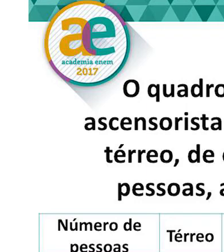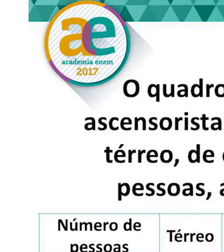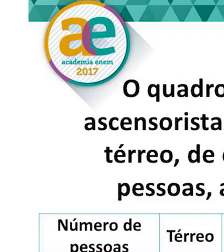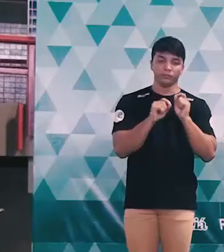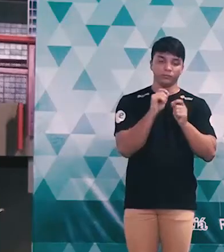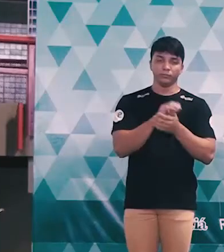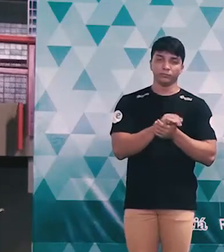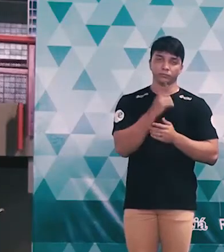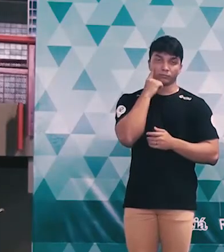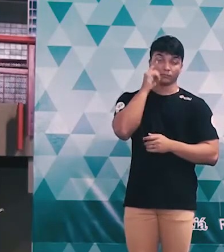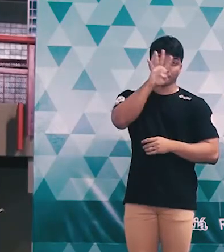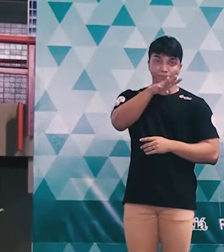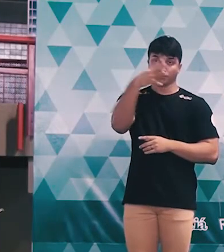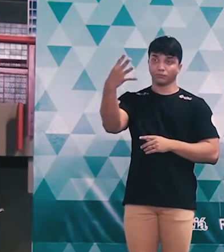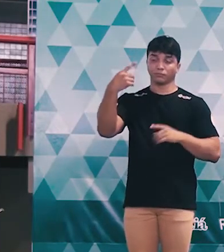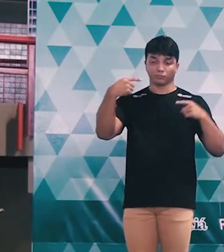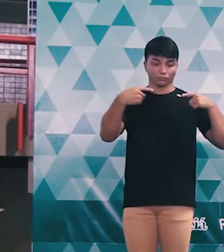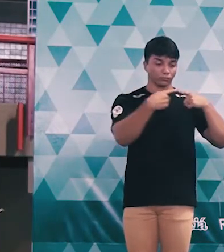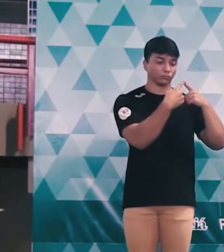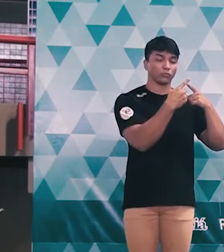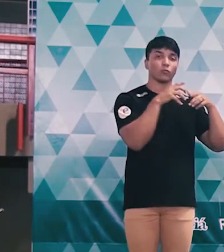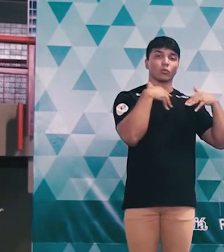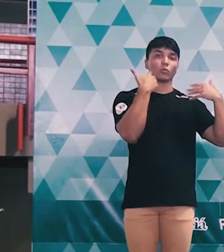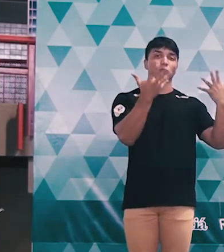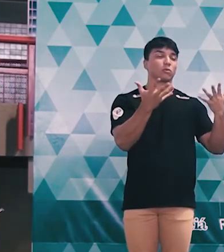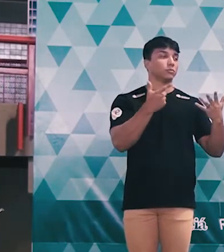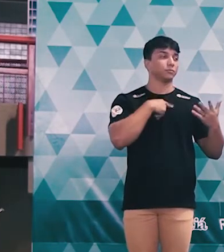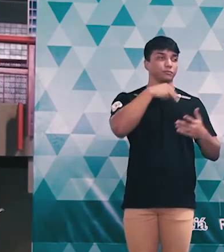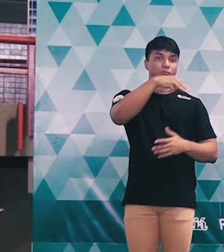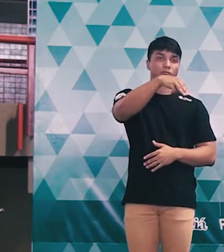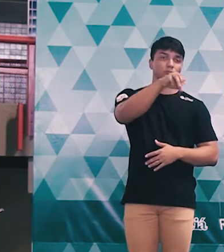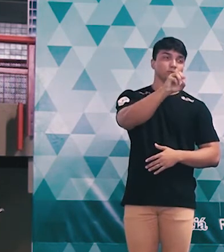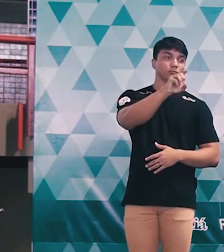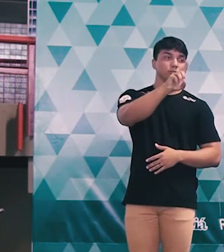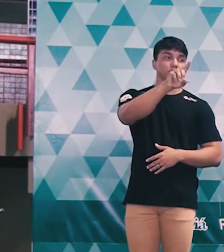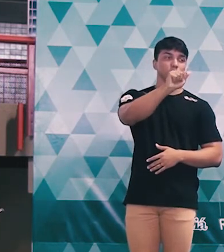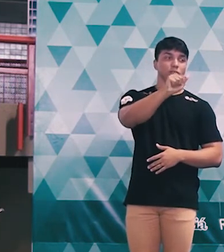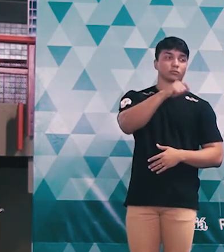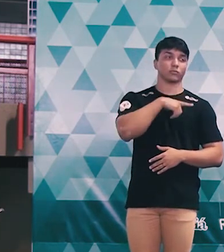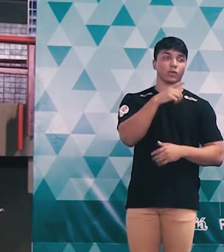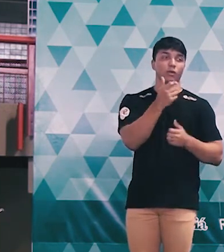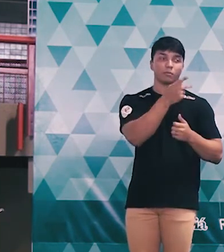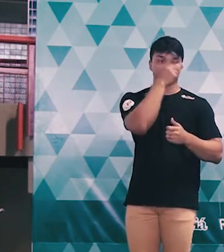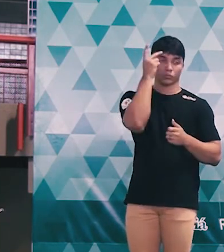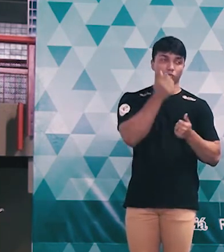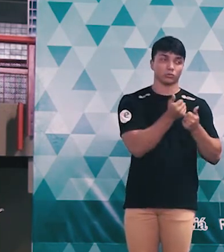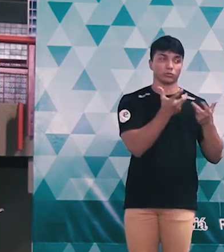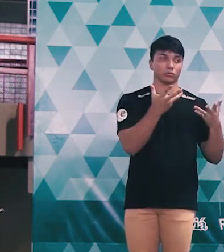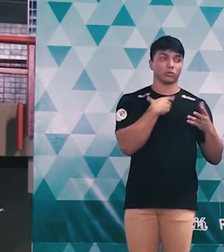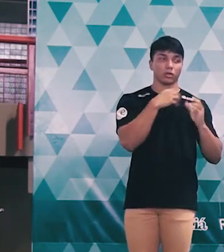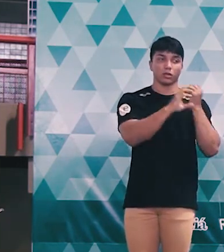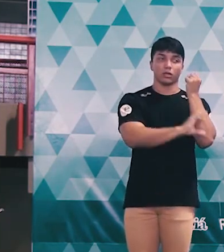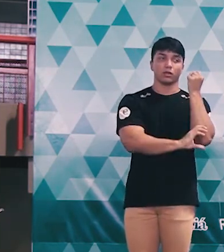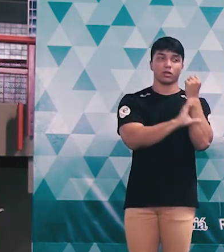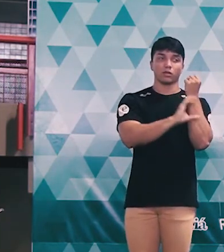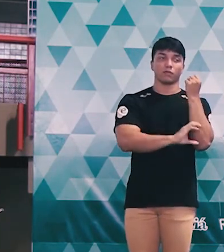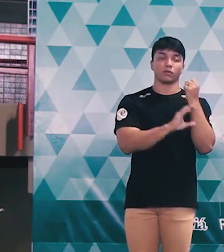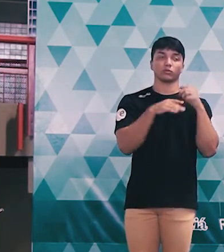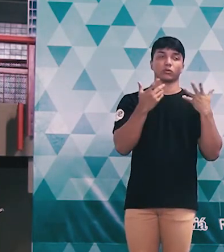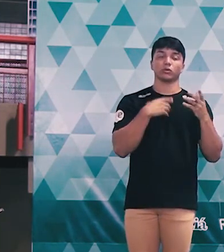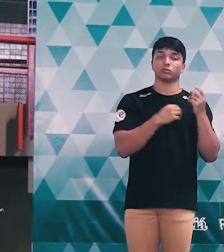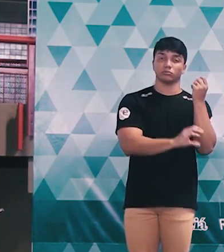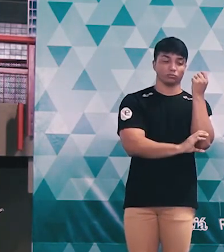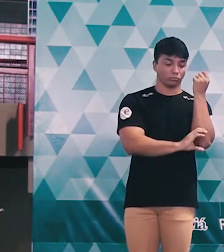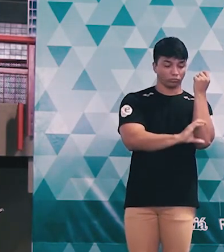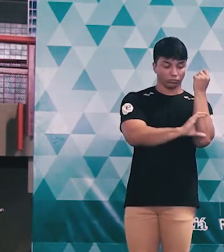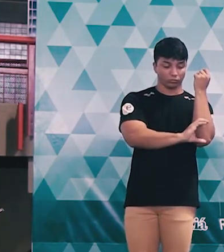seguinte: com base no quadro, qual é a moda do número de pessoas no elevador durante a subida